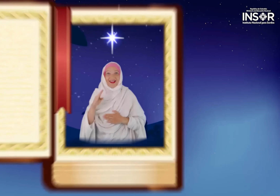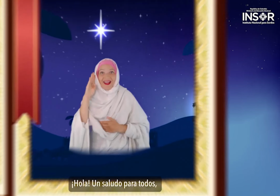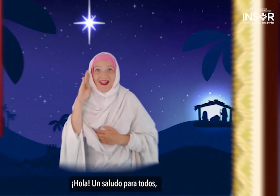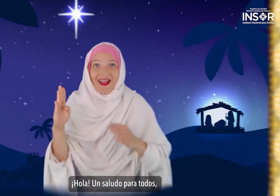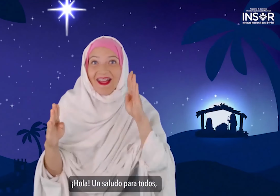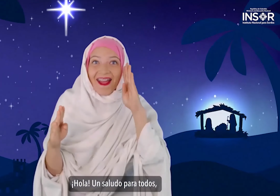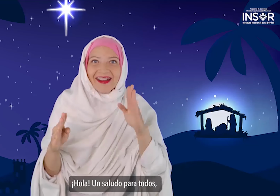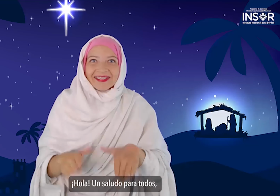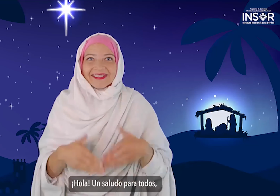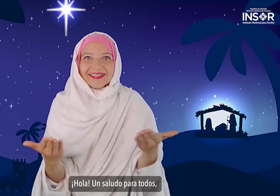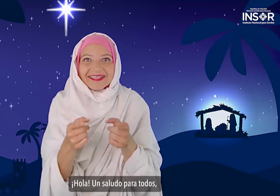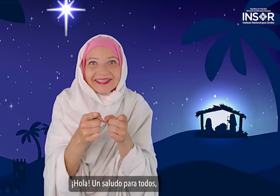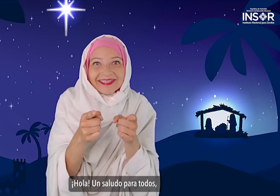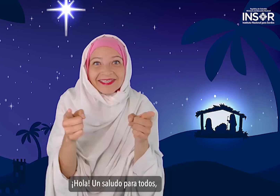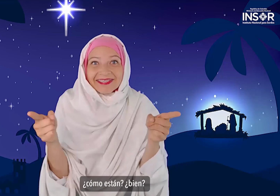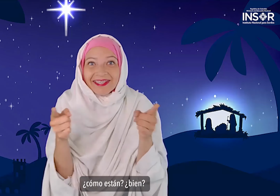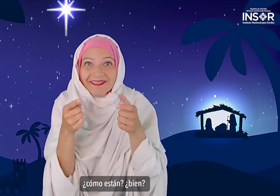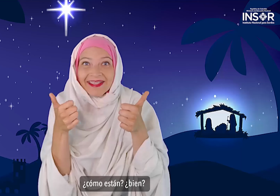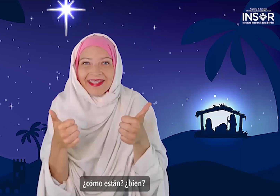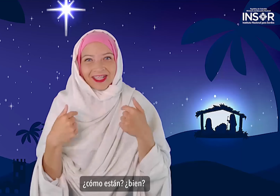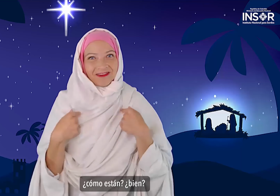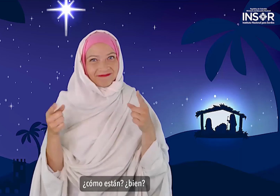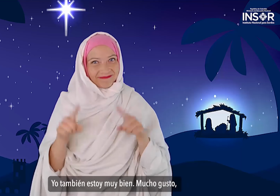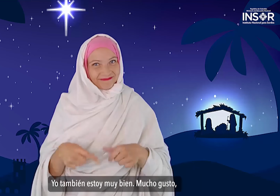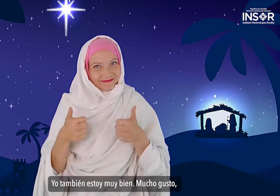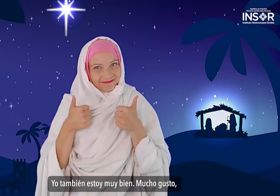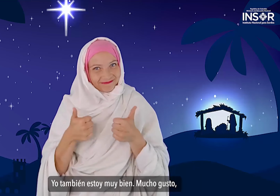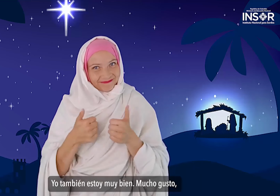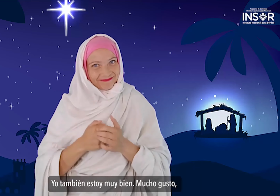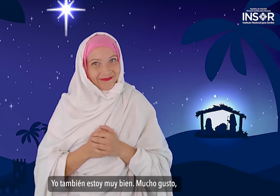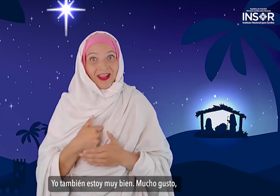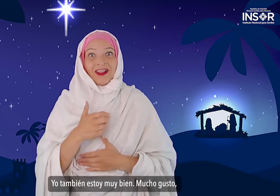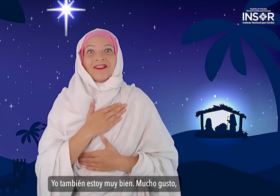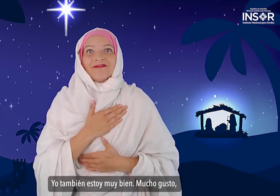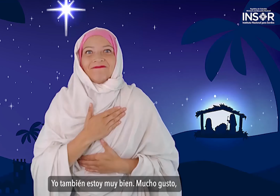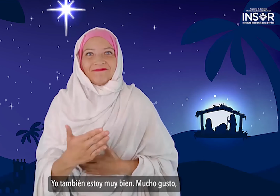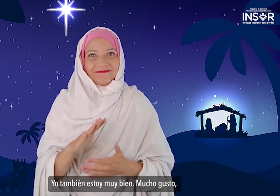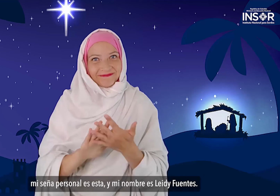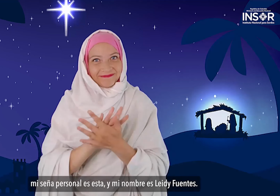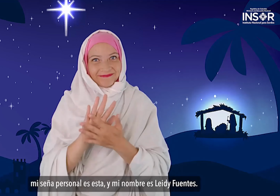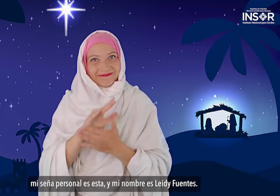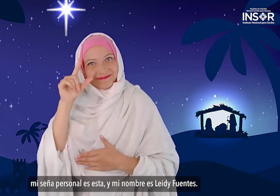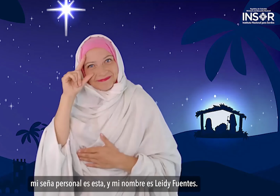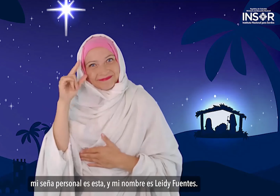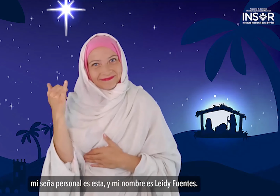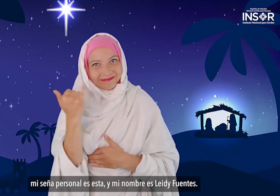¡Hola! Un saludo para todos. ¿Cómo están? ¿Bien? Yo también estoy muy bien. Mucho gusto. Mi seña personal es esta